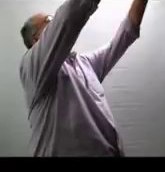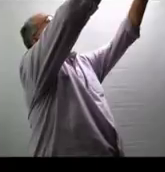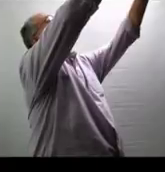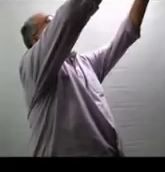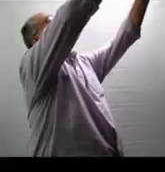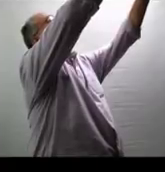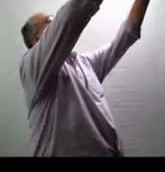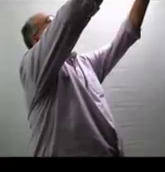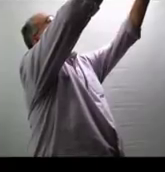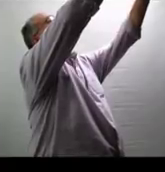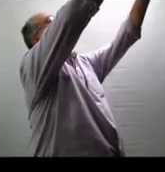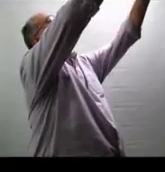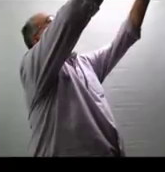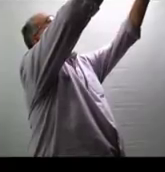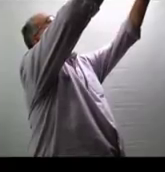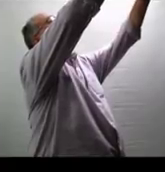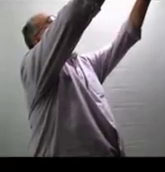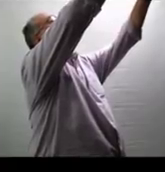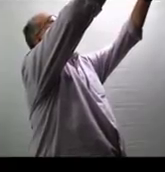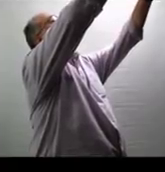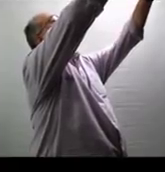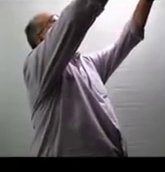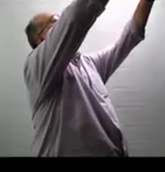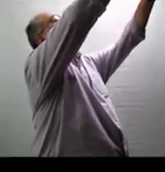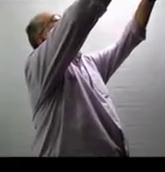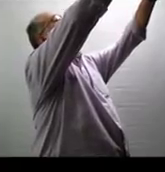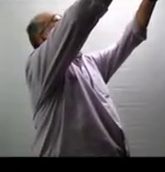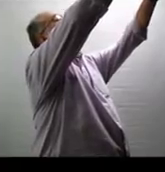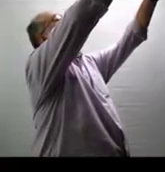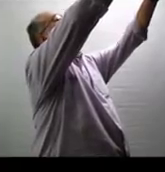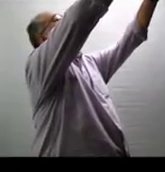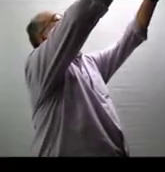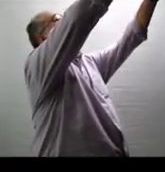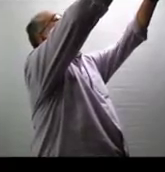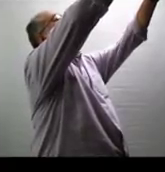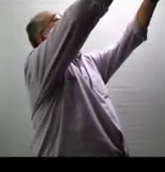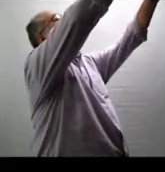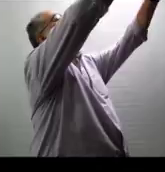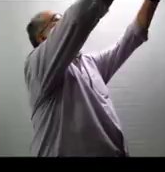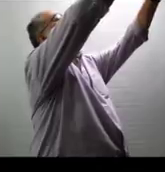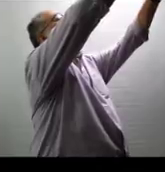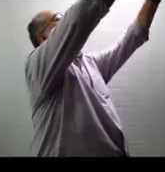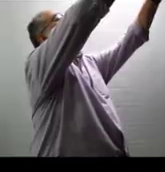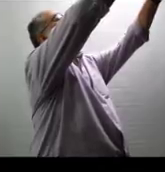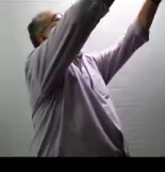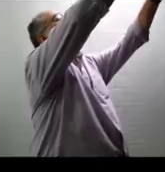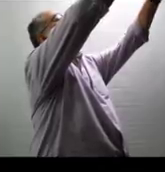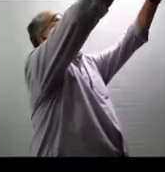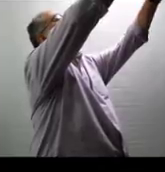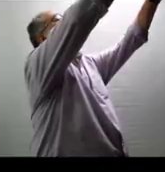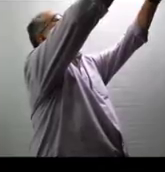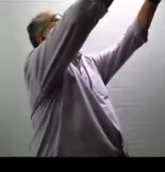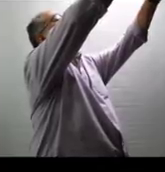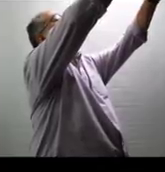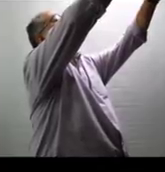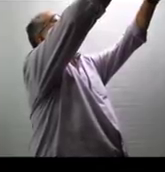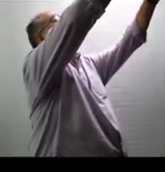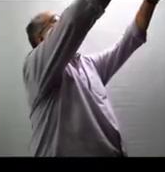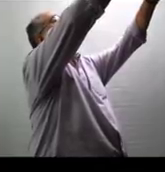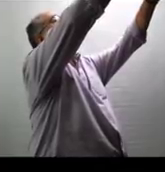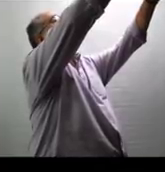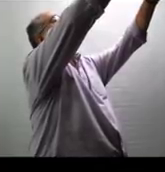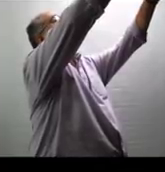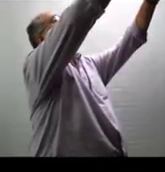ropa de marcas accesorios perfumería todo lo que necesitas para vestir a tu familia decorar tu hogar y para esos regalitos especiales